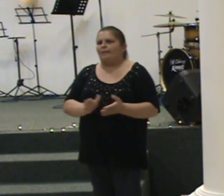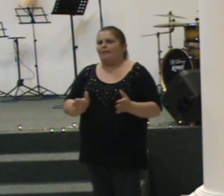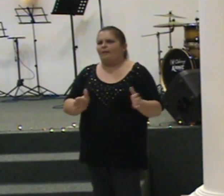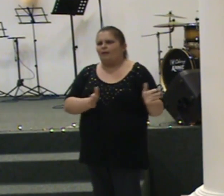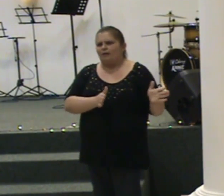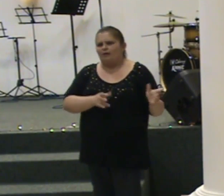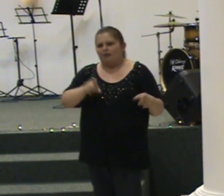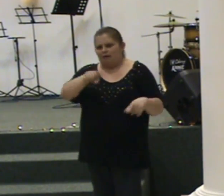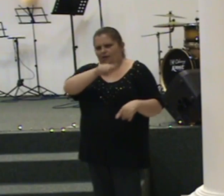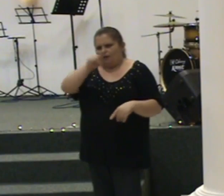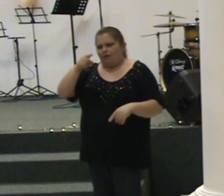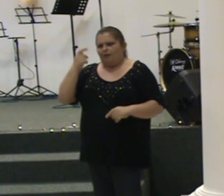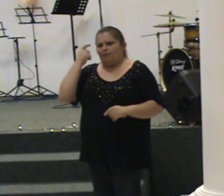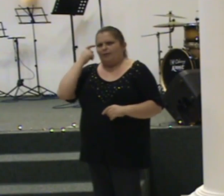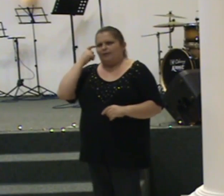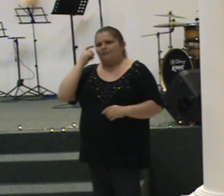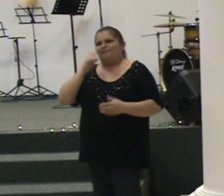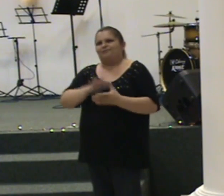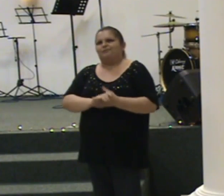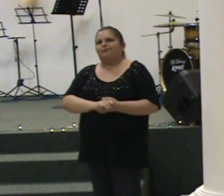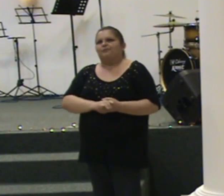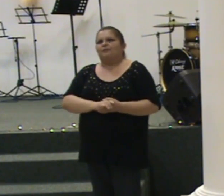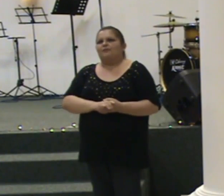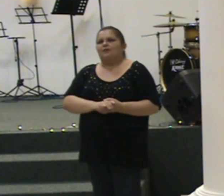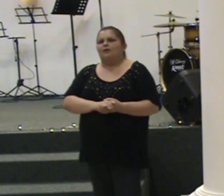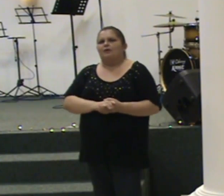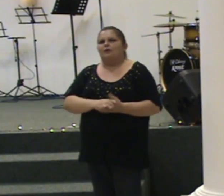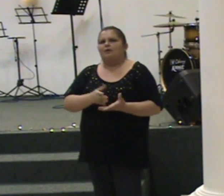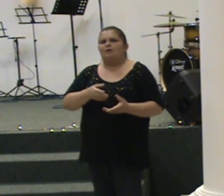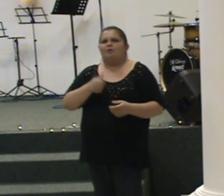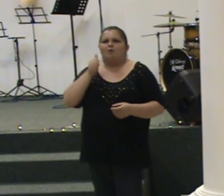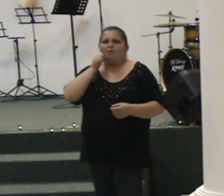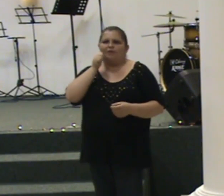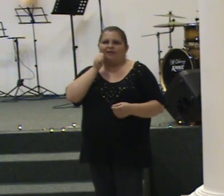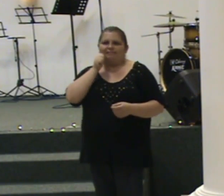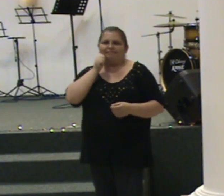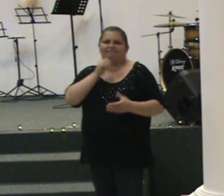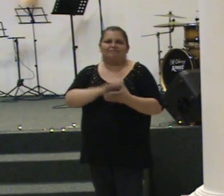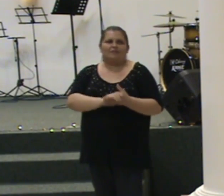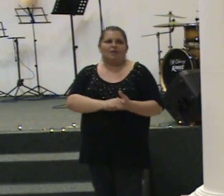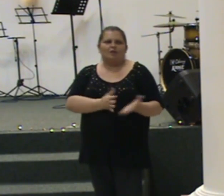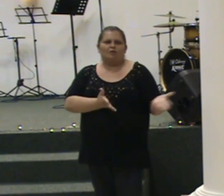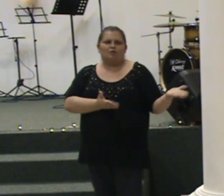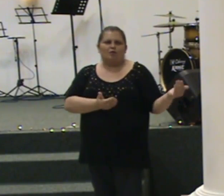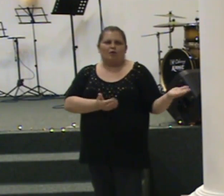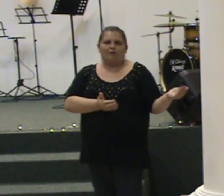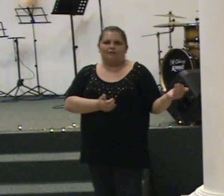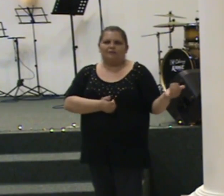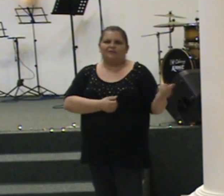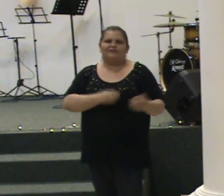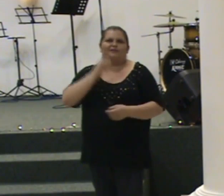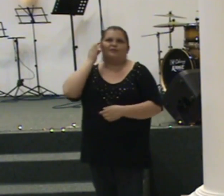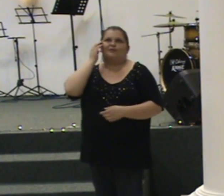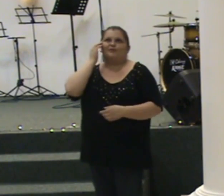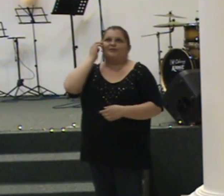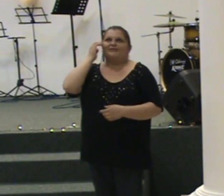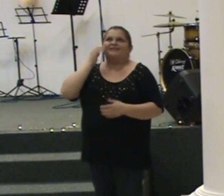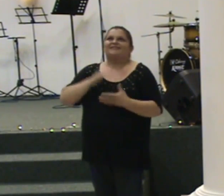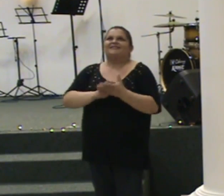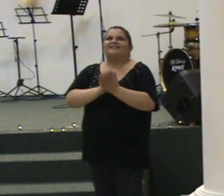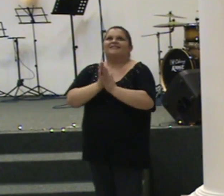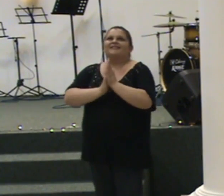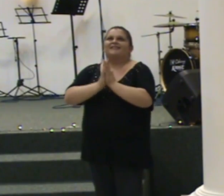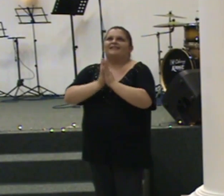uma jovem que tinha lá seus sonhos tremendos, né? Toda jovem sonha. E ela, a palavra diz que ela já